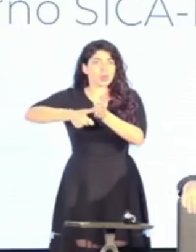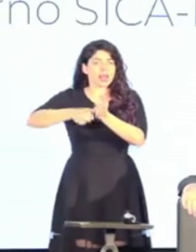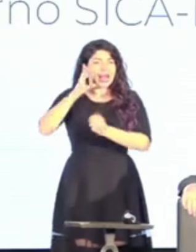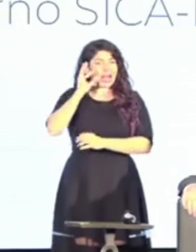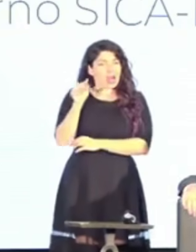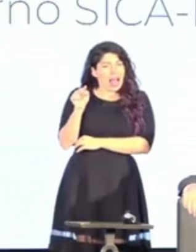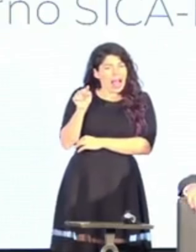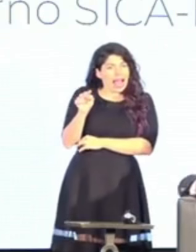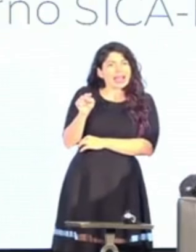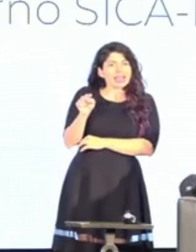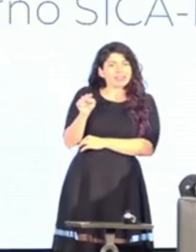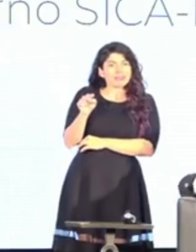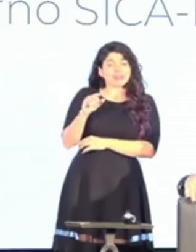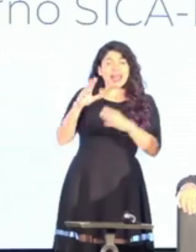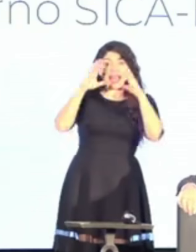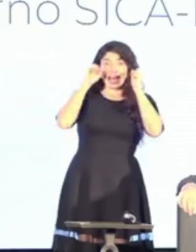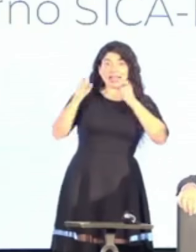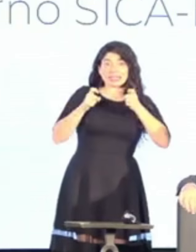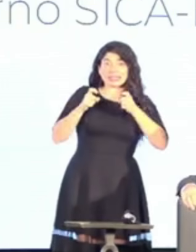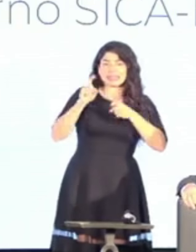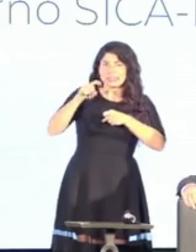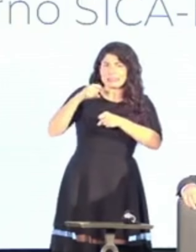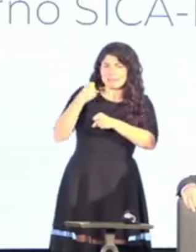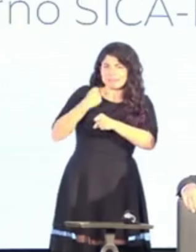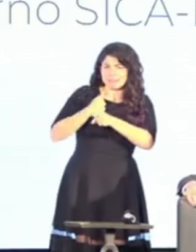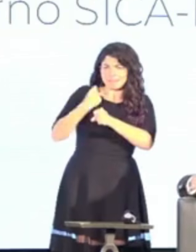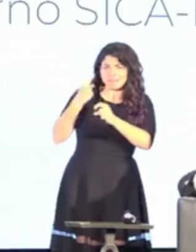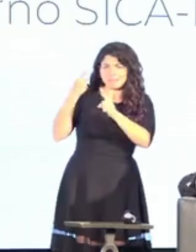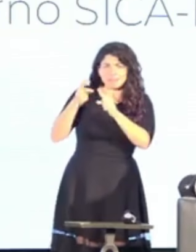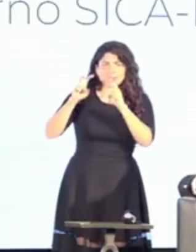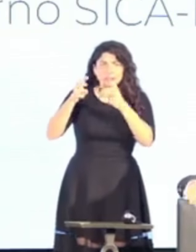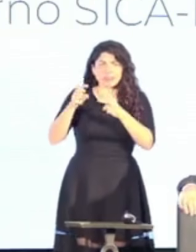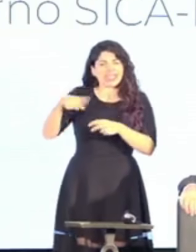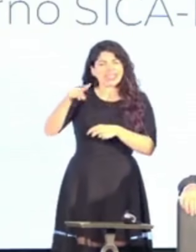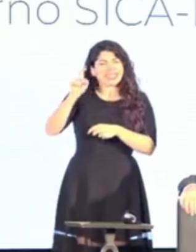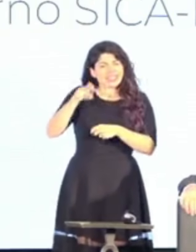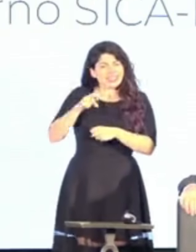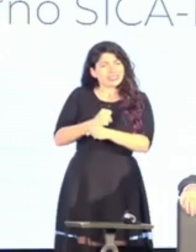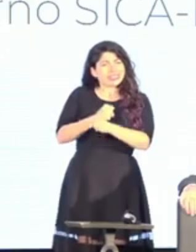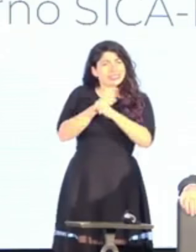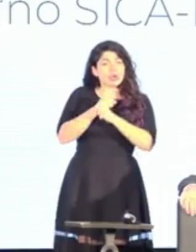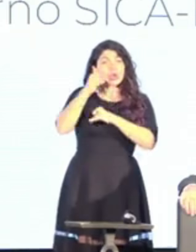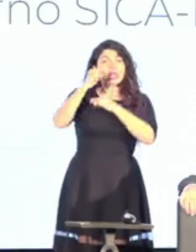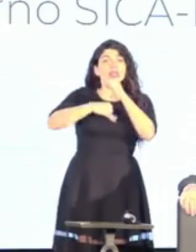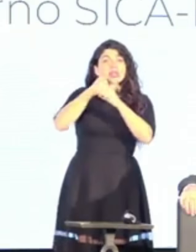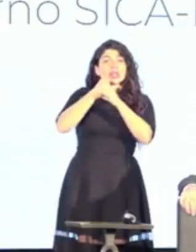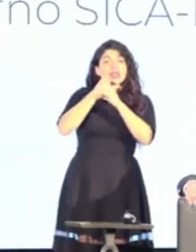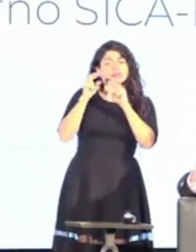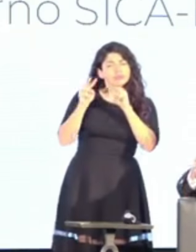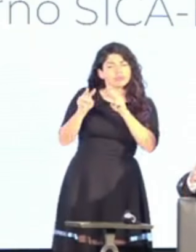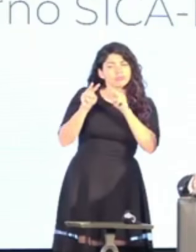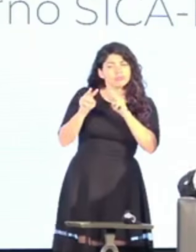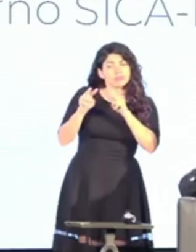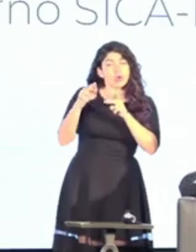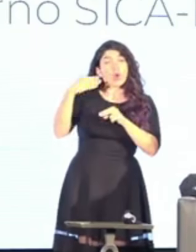en donde deberíamos, y los cancilleres van a trabajar fuertemente en esto, en asegurarnos que la observación internacional luego